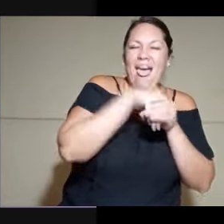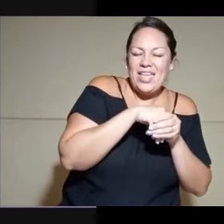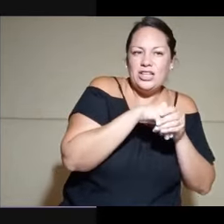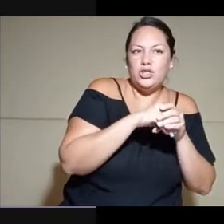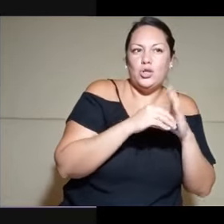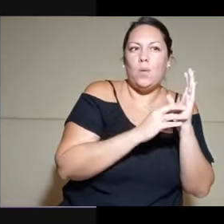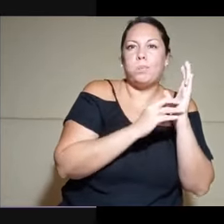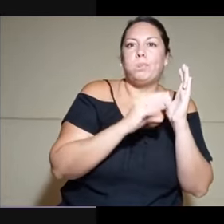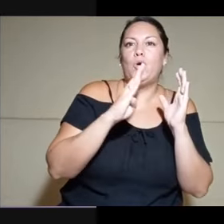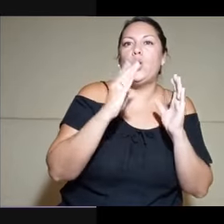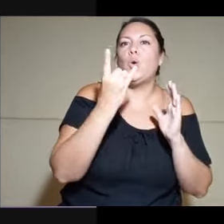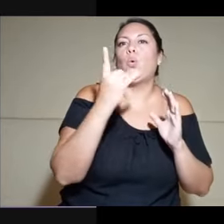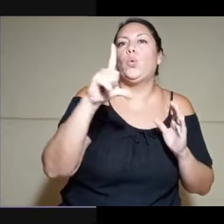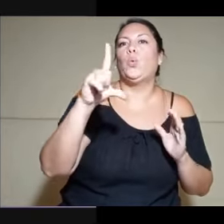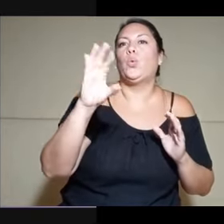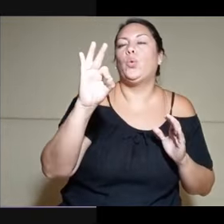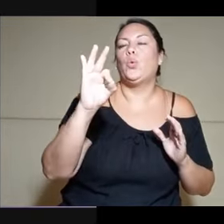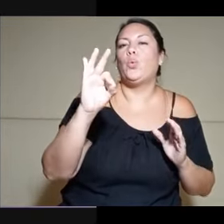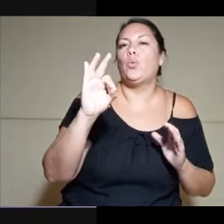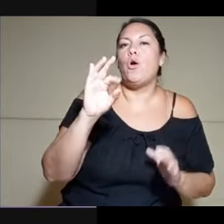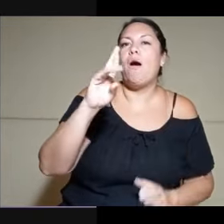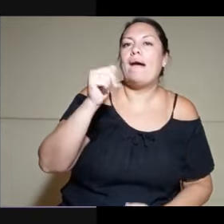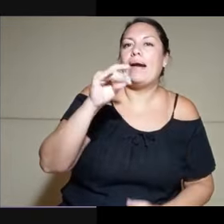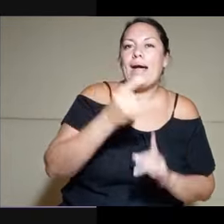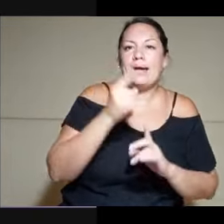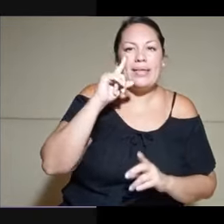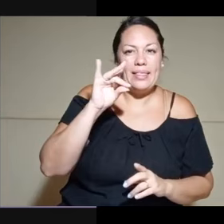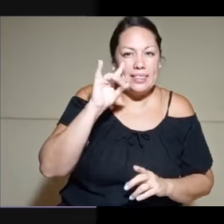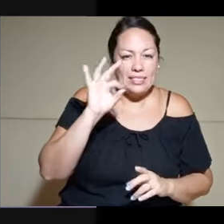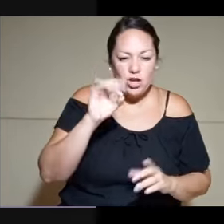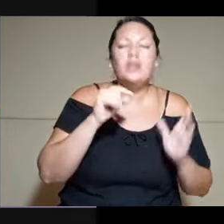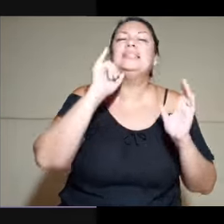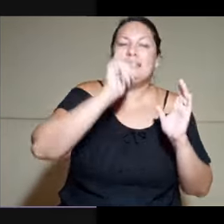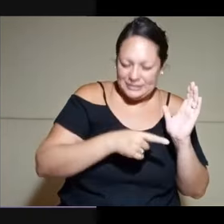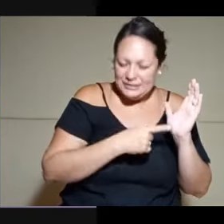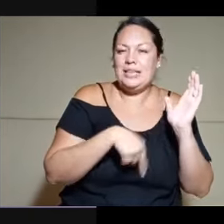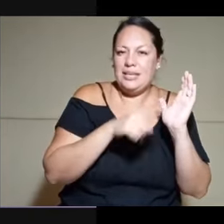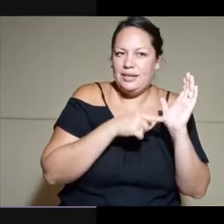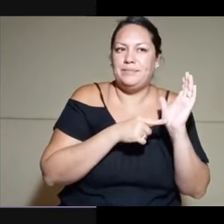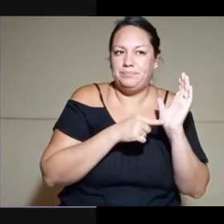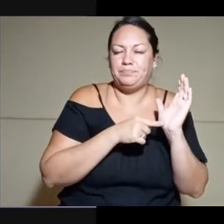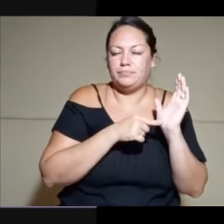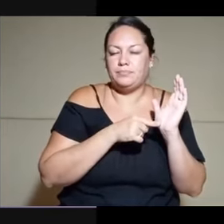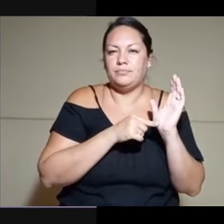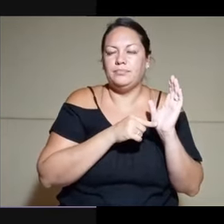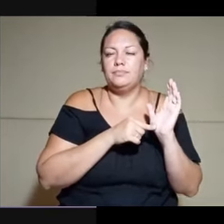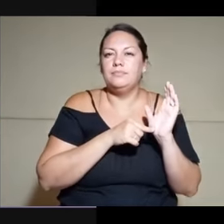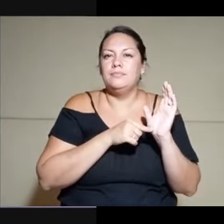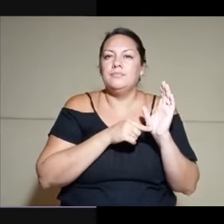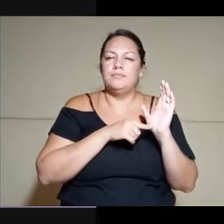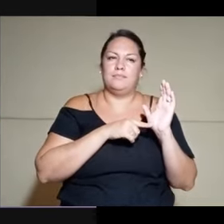de los núcleos que se encuentran dentro del bulbo raquídeo. Por ejemplo... No, los tienen que núcleos- mencionarlos, saber cuáles son y ya